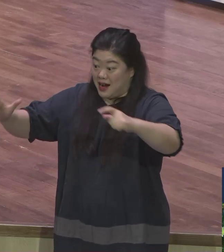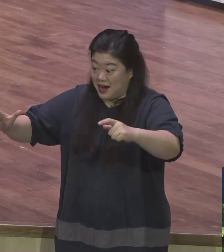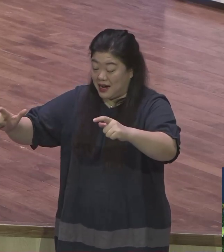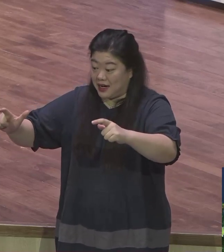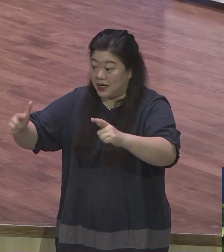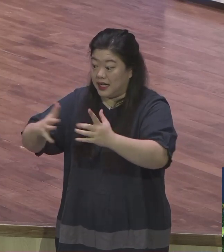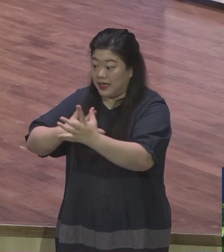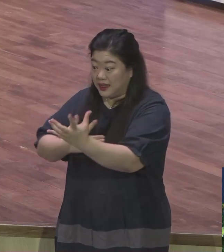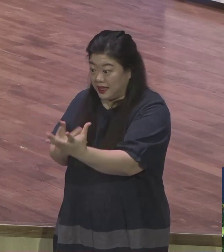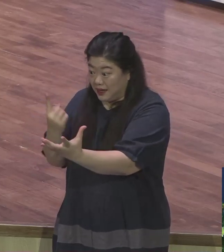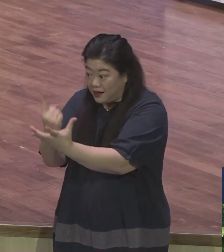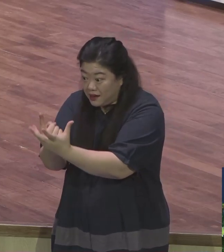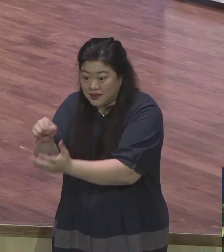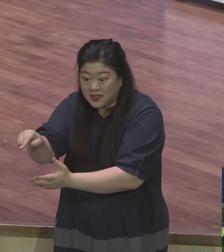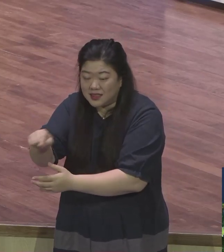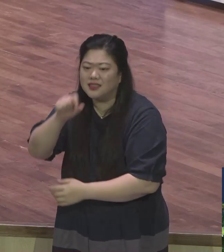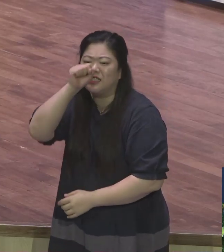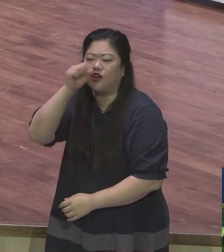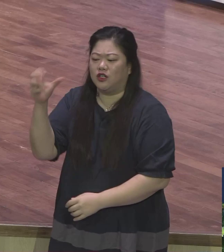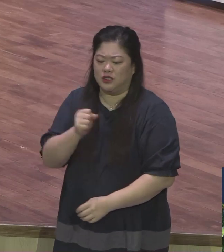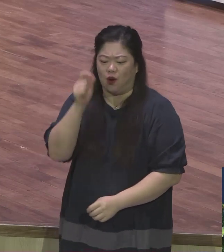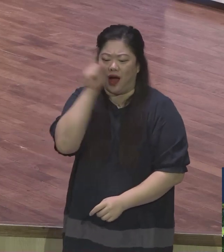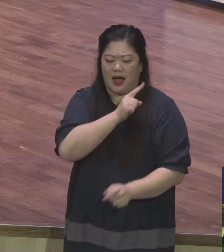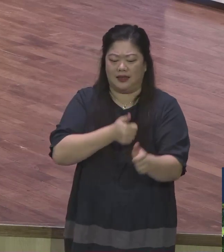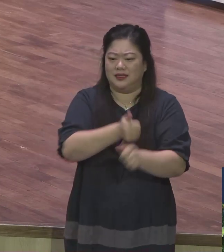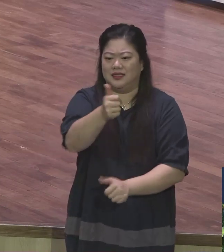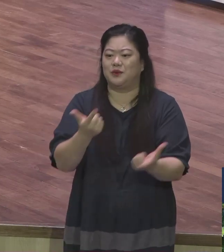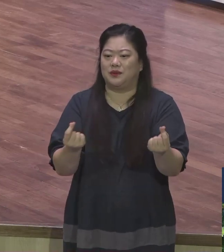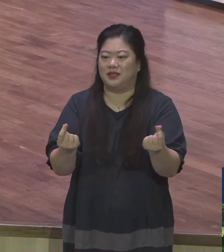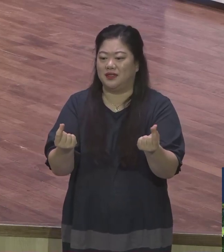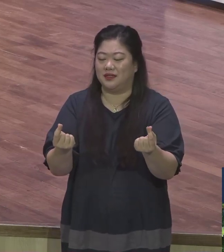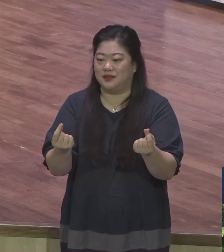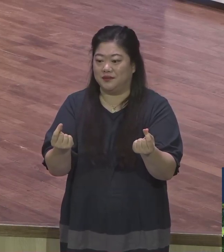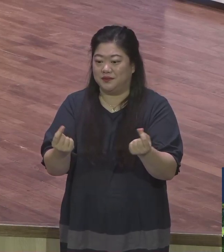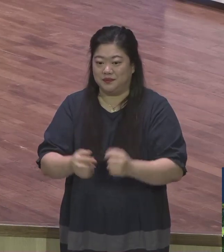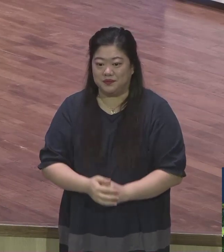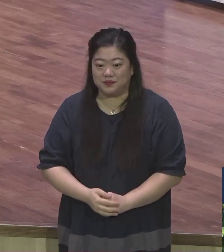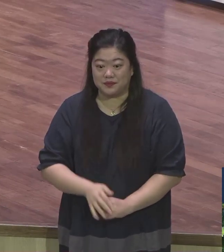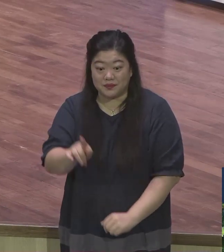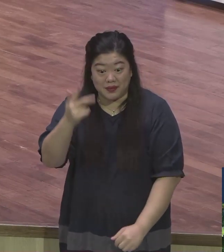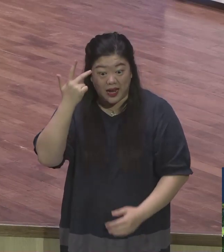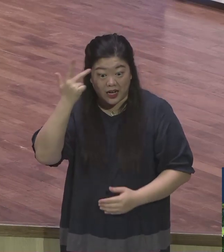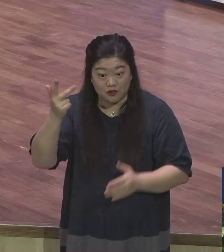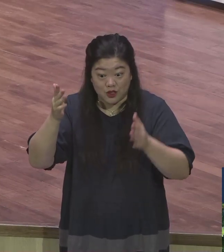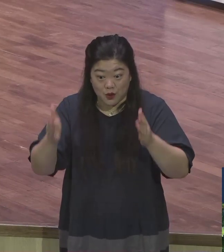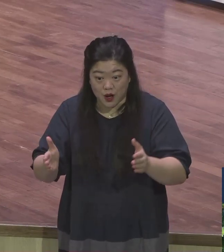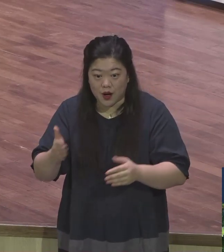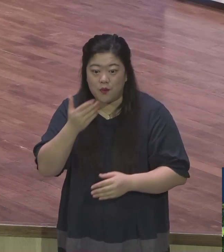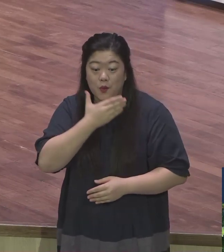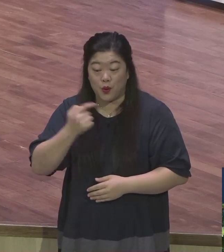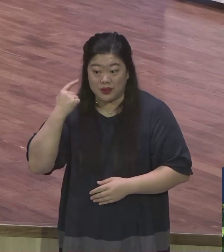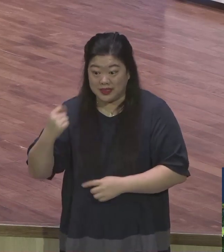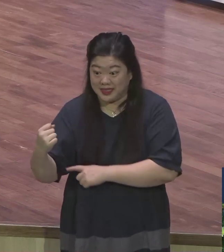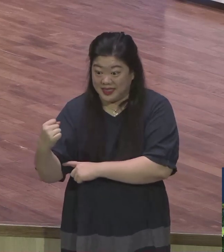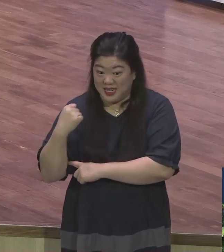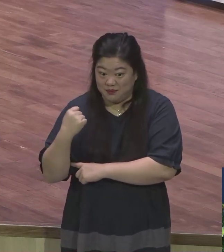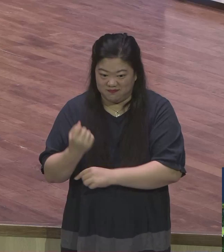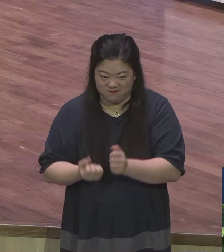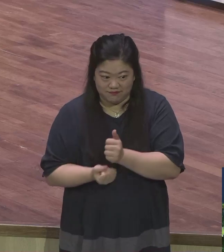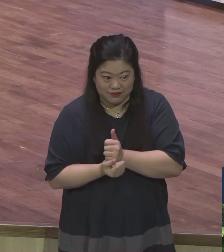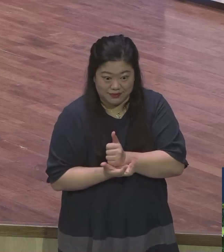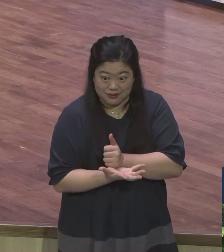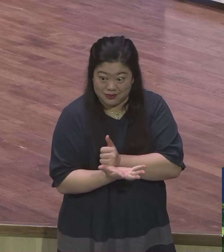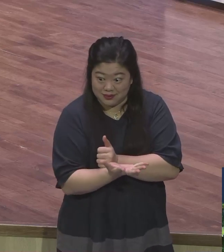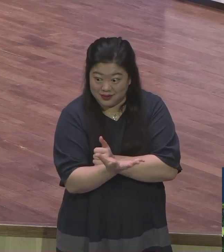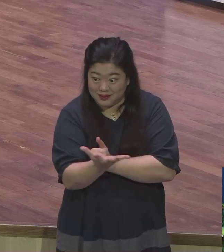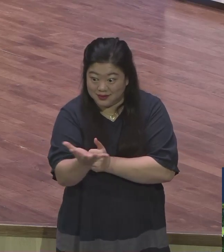그 사람이 선으로 악을 이기는 삶이에요. 한 주간 동안 여러 번 복음의 능력으로 모든 서론을 다 뛰어넘어.